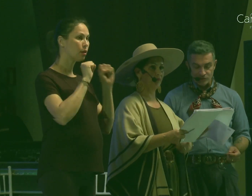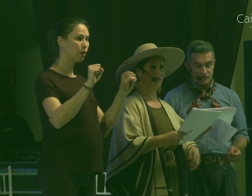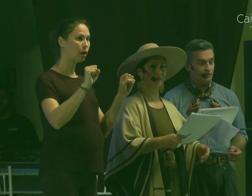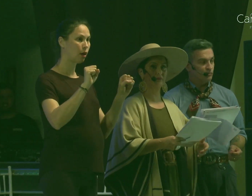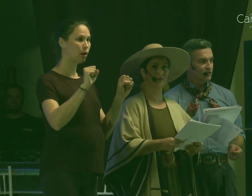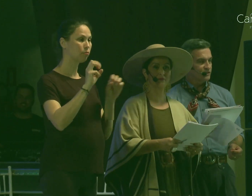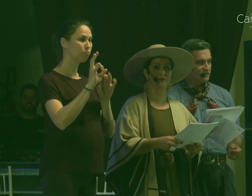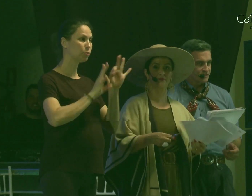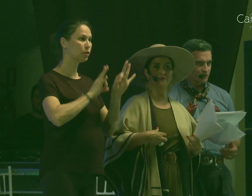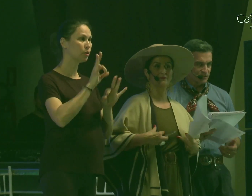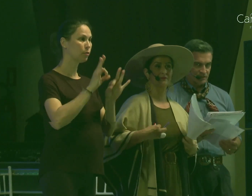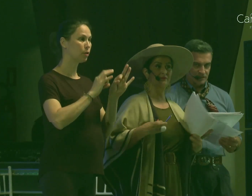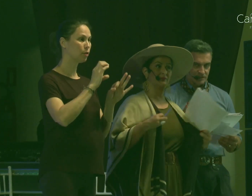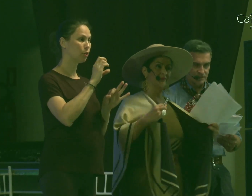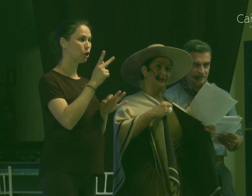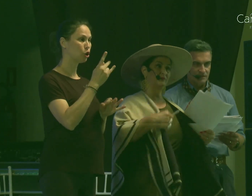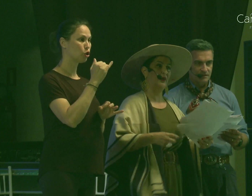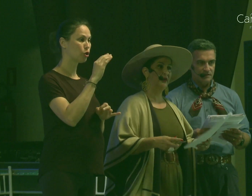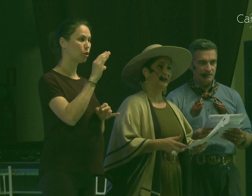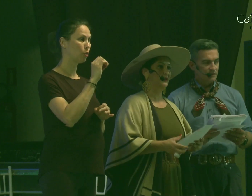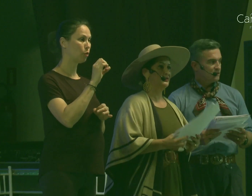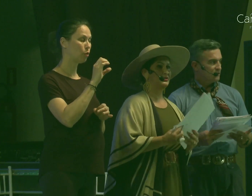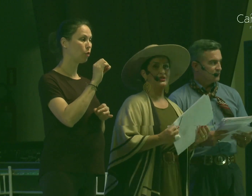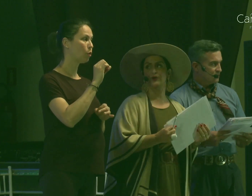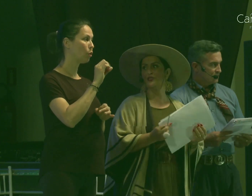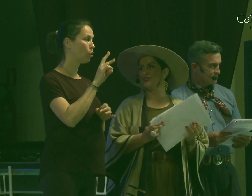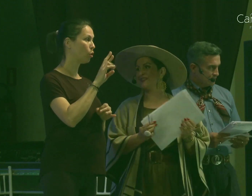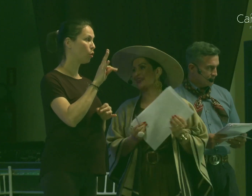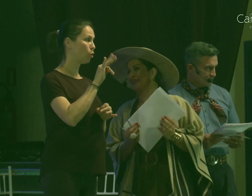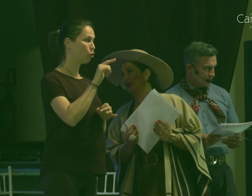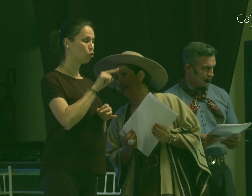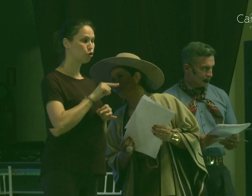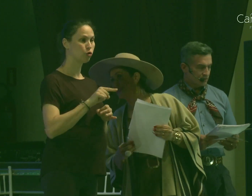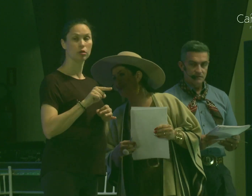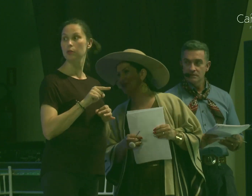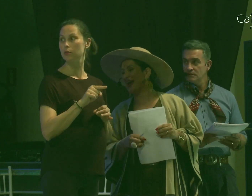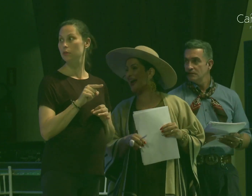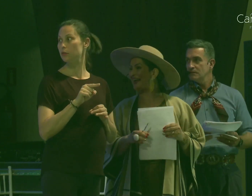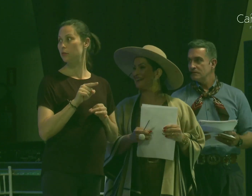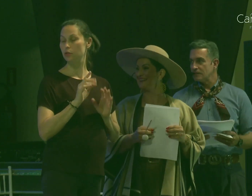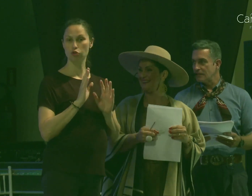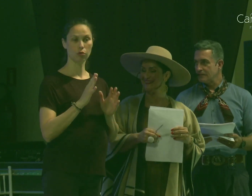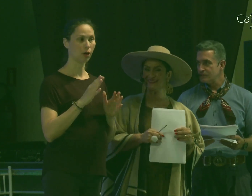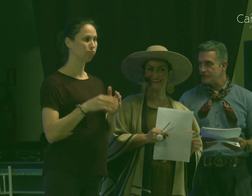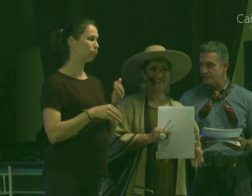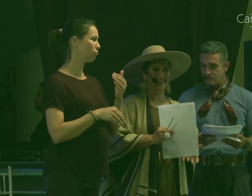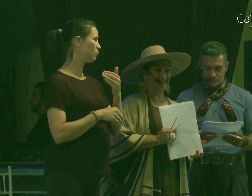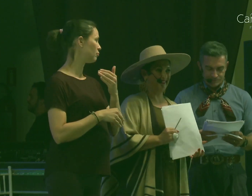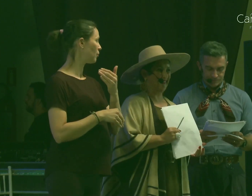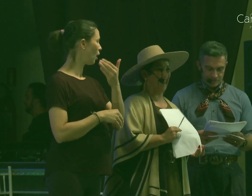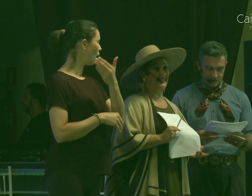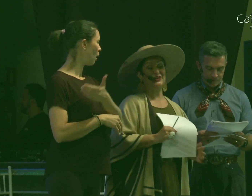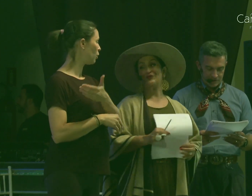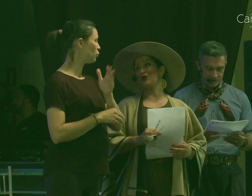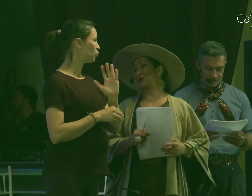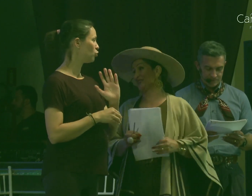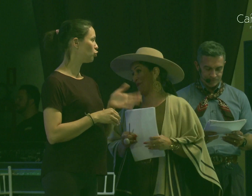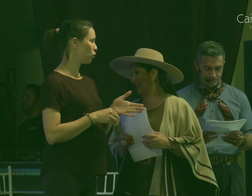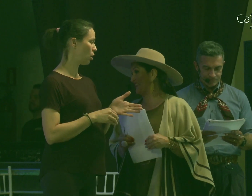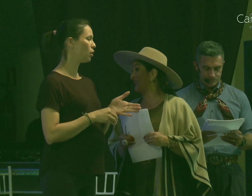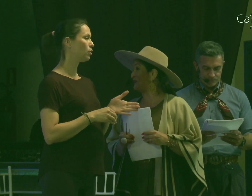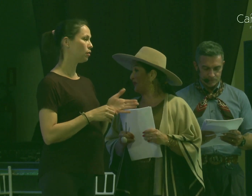o senhor Chico Ortiz, por gentileza. Chico Ortiz está aqui do ladinho já. Já está ali o Chico. Ele que foi